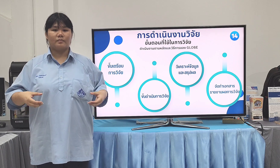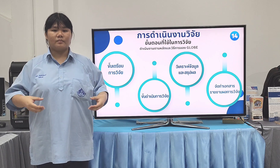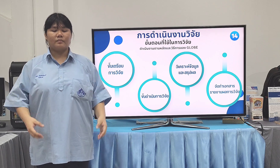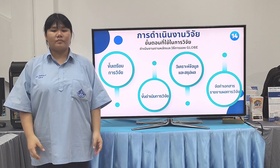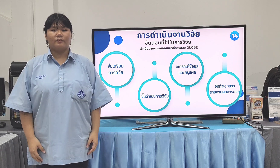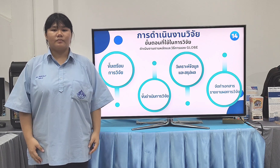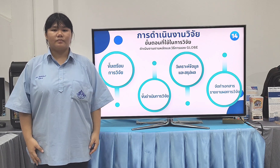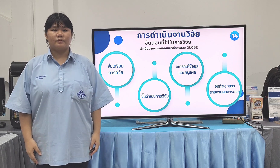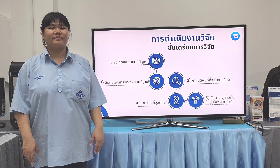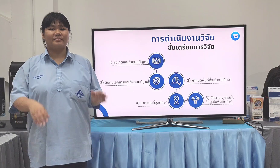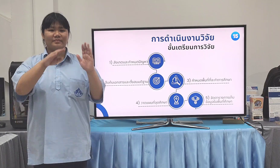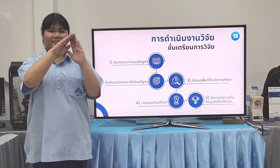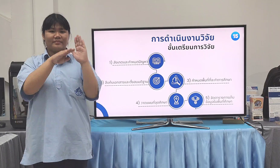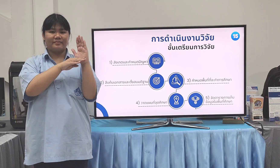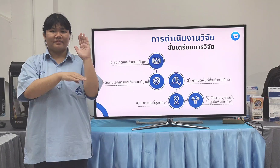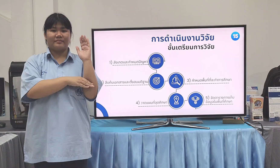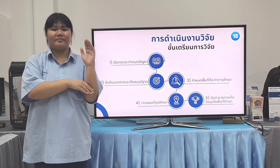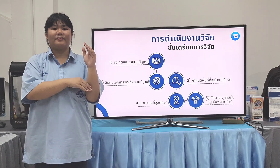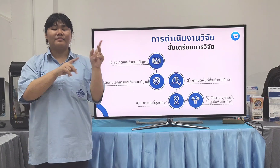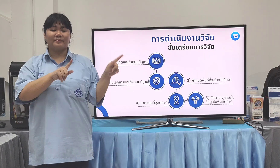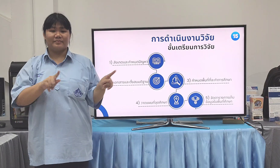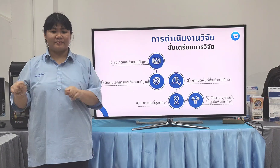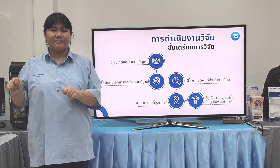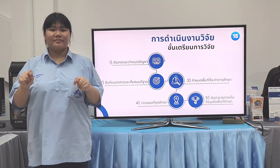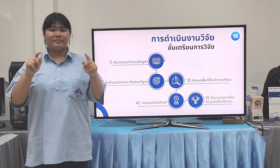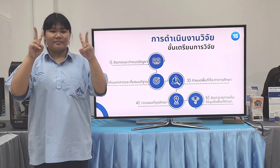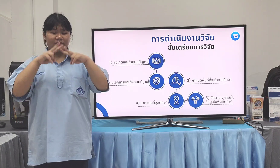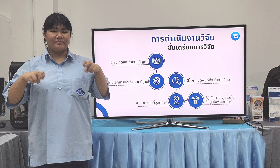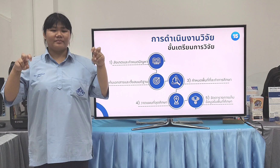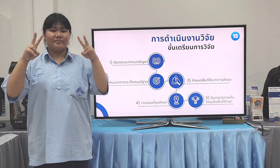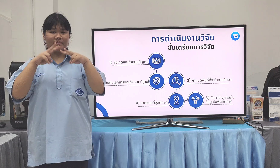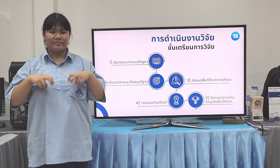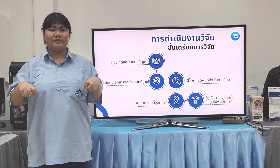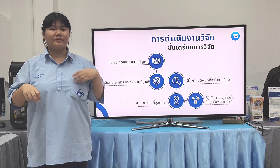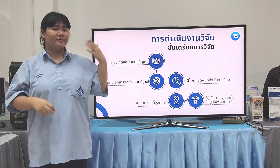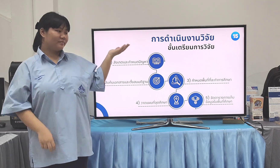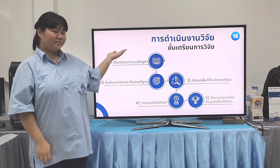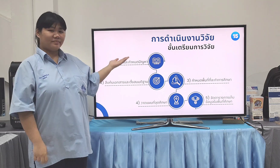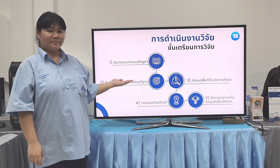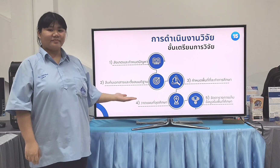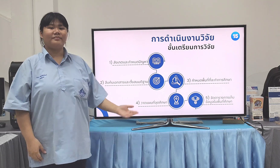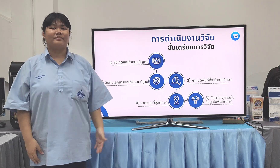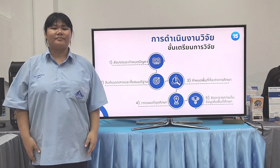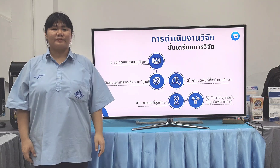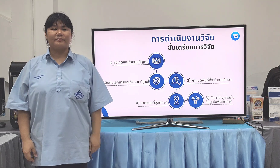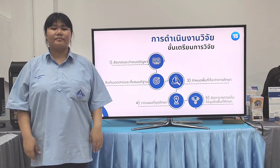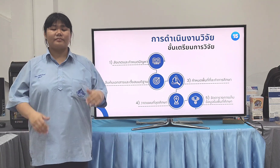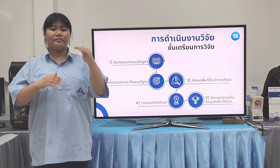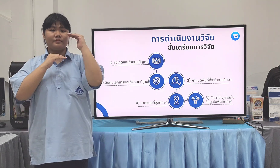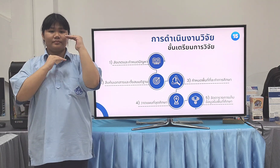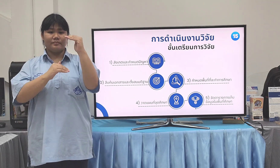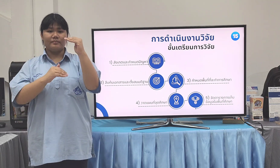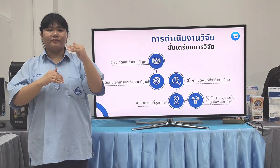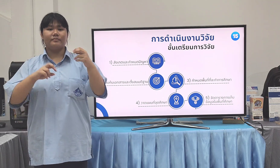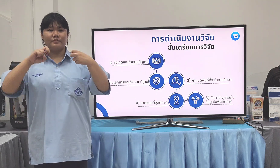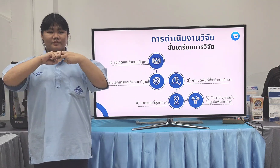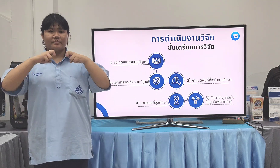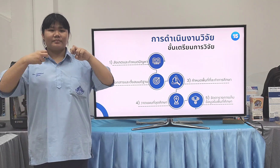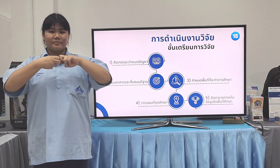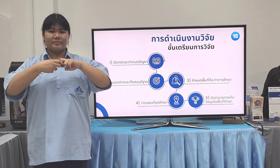รายงานผลการวิจัยขั้นเตรียมการวิจัย 1